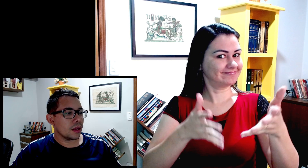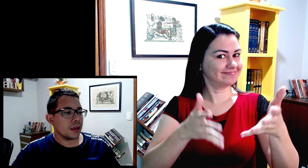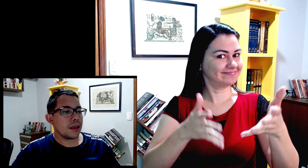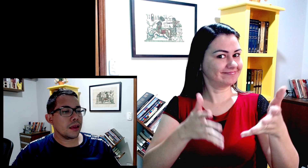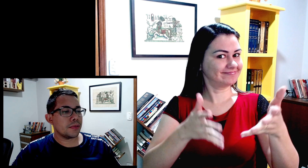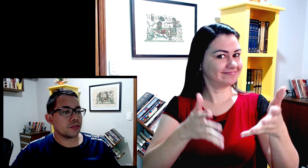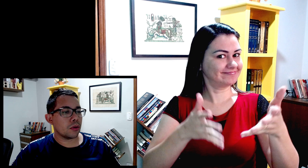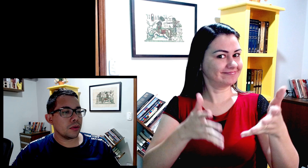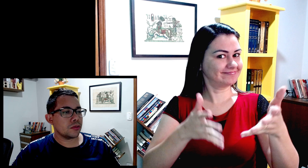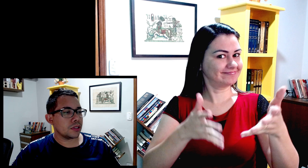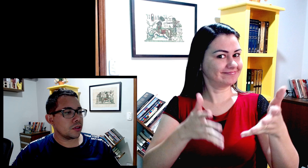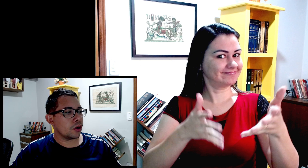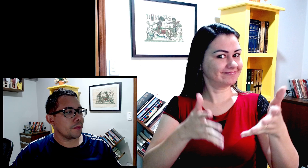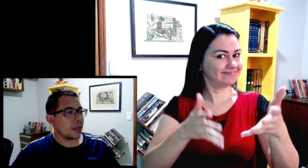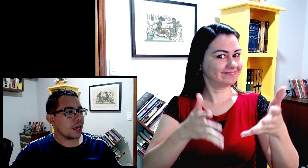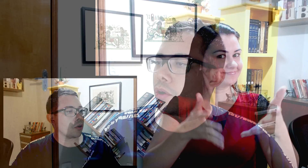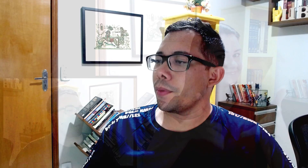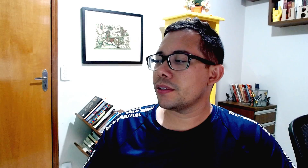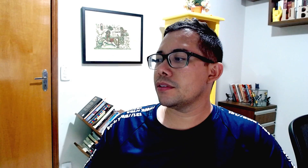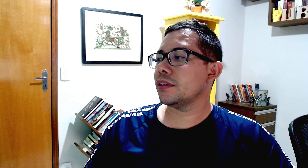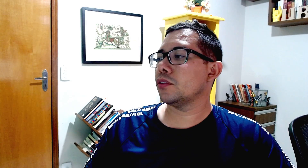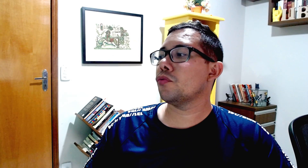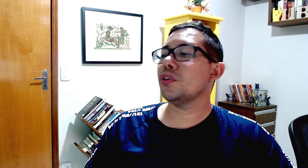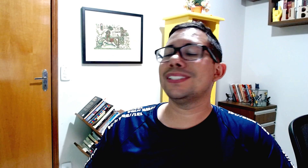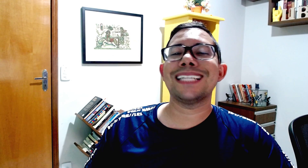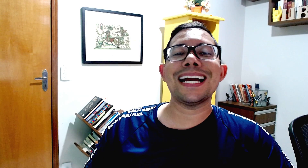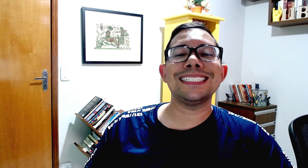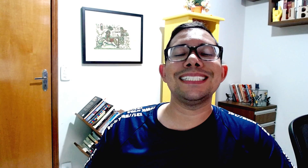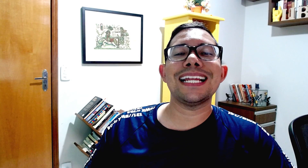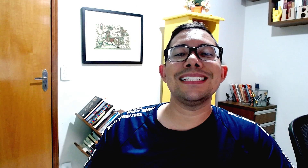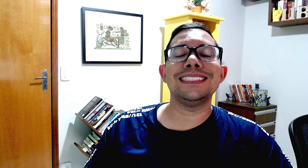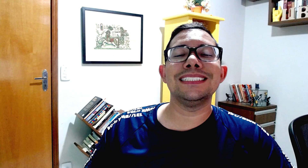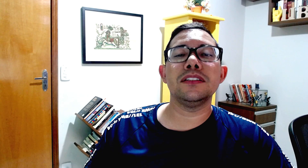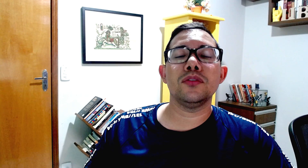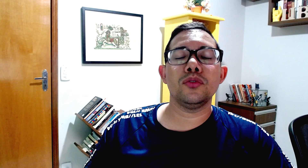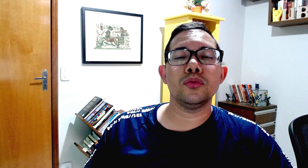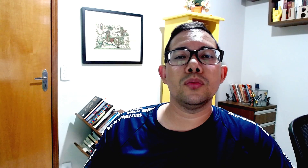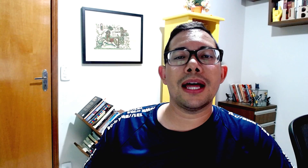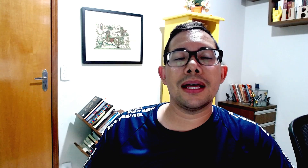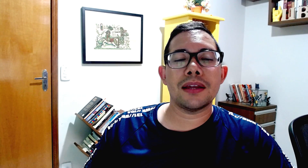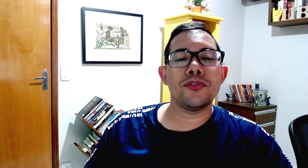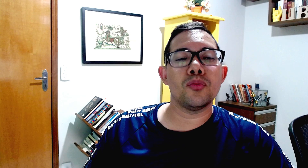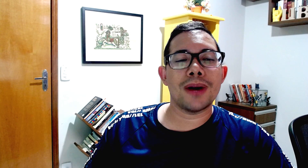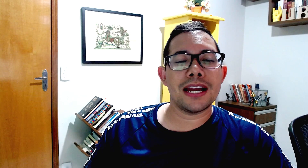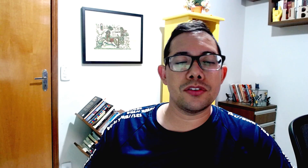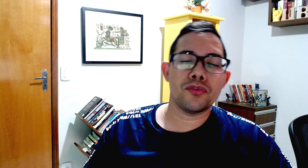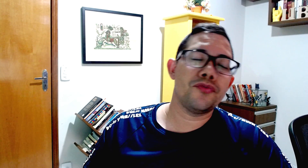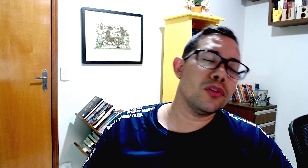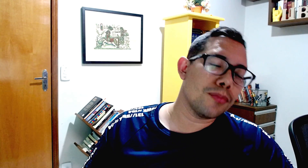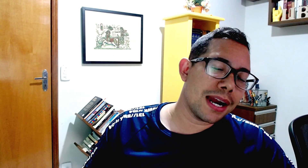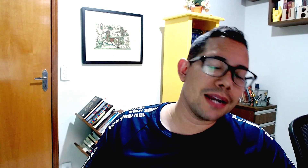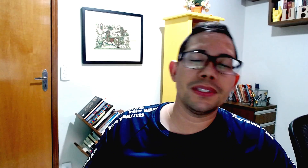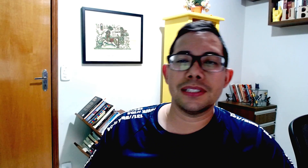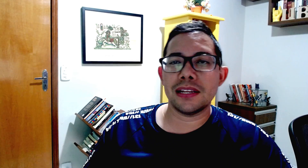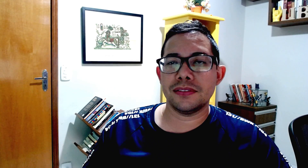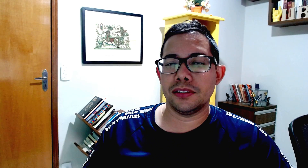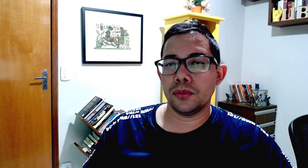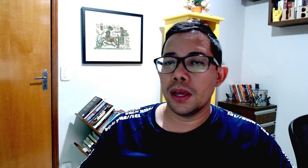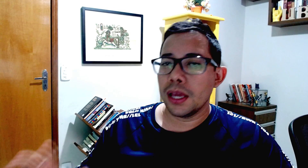E aí, pessoal, isso aqui, ó. Ela começa dizendo: eu vou estar sinalizando na filmagem, eu vou filmar me sinalizando. Tem